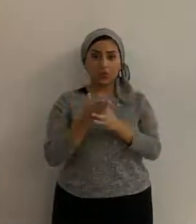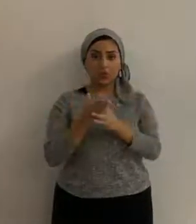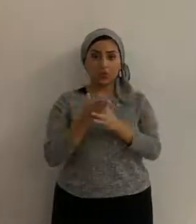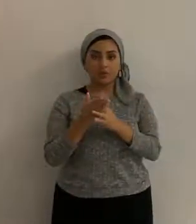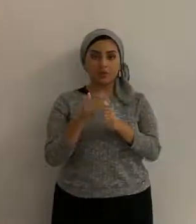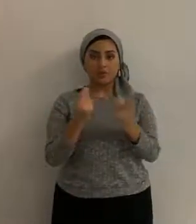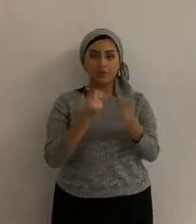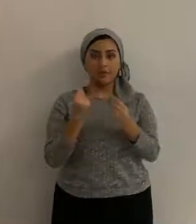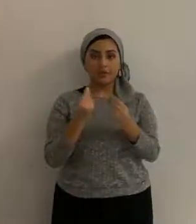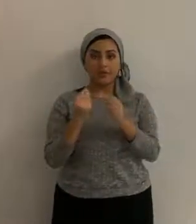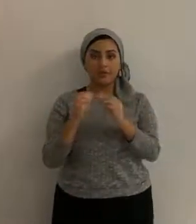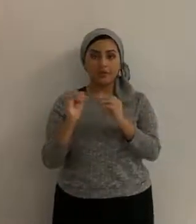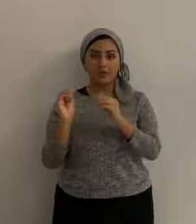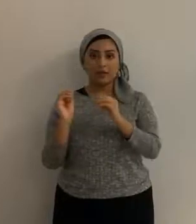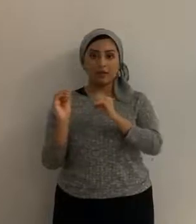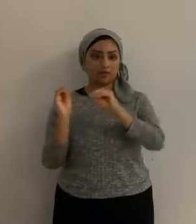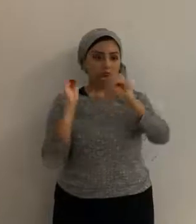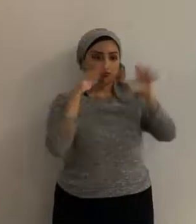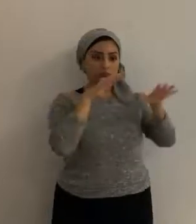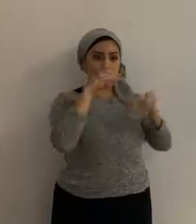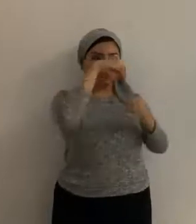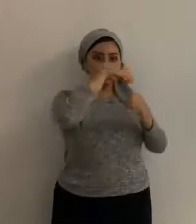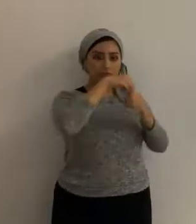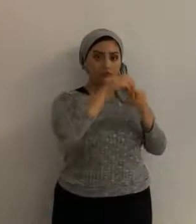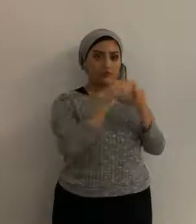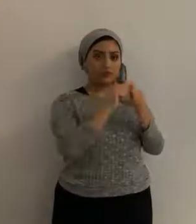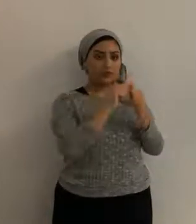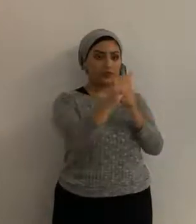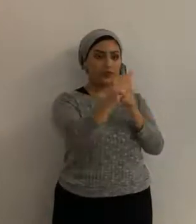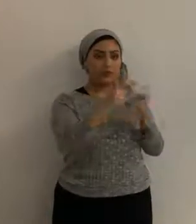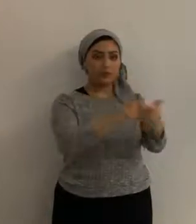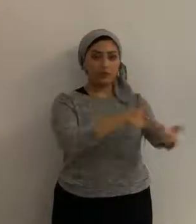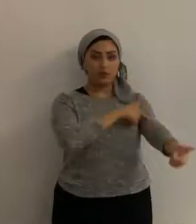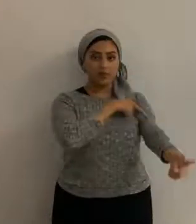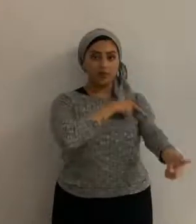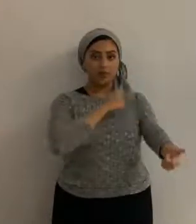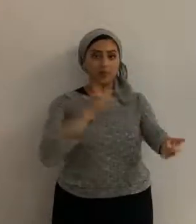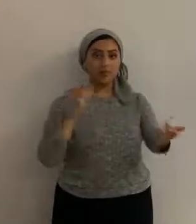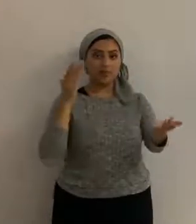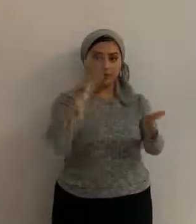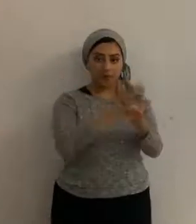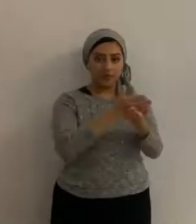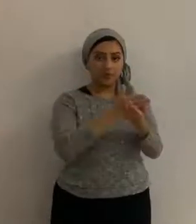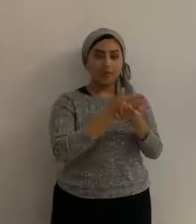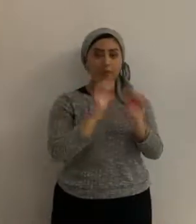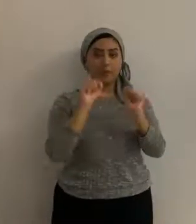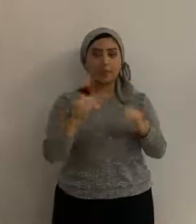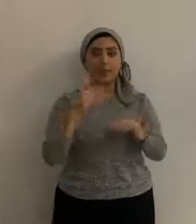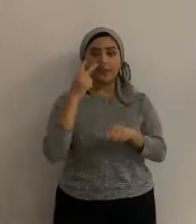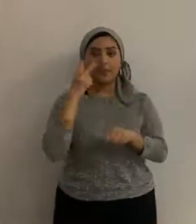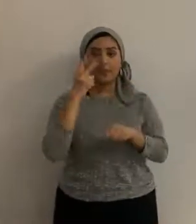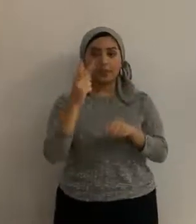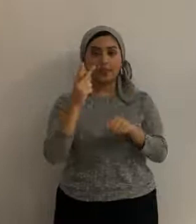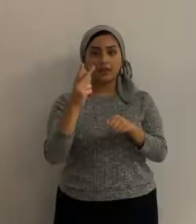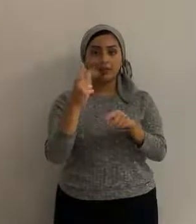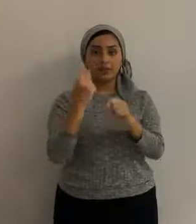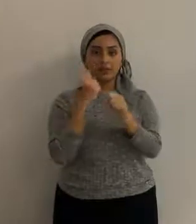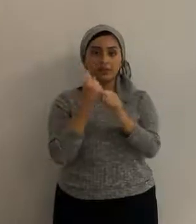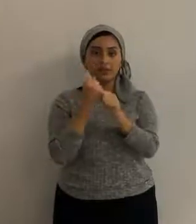el concreto a una determinada distancia. Y aquí ustedes pueden ver este camión con un trompo, es